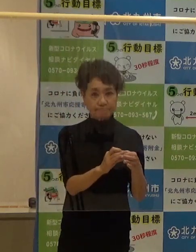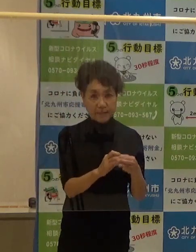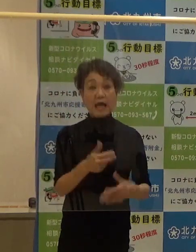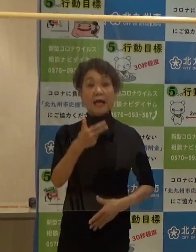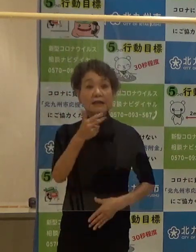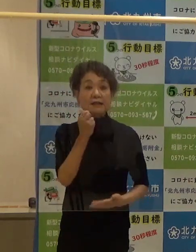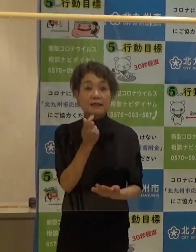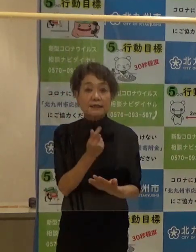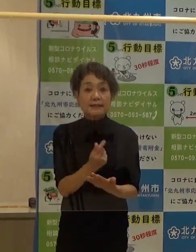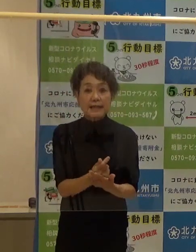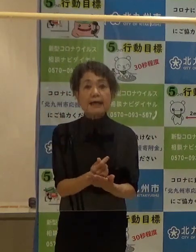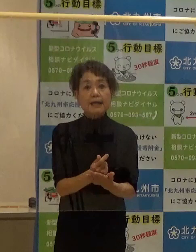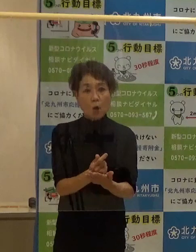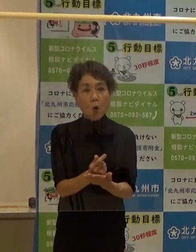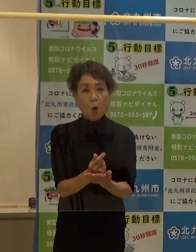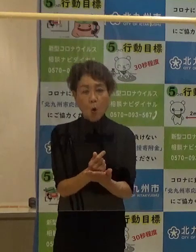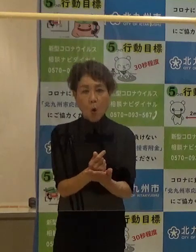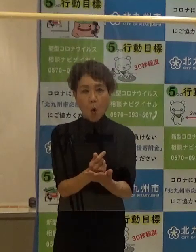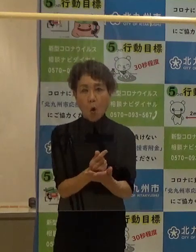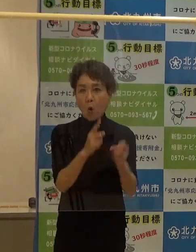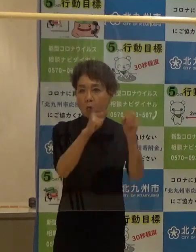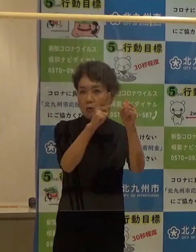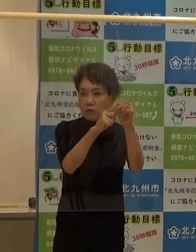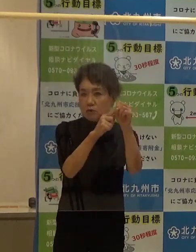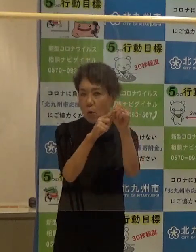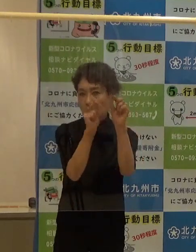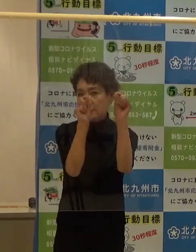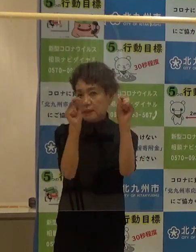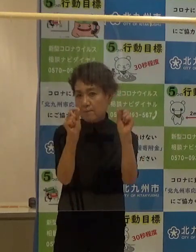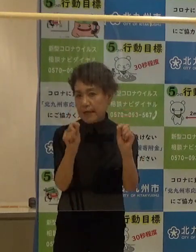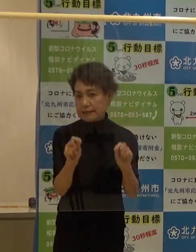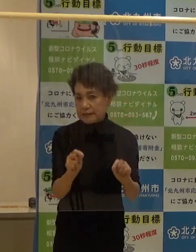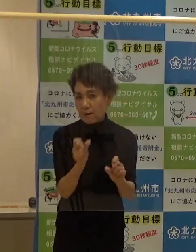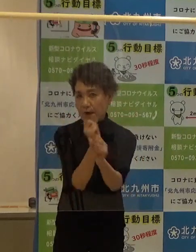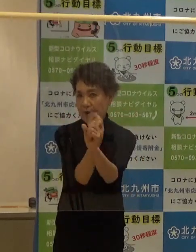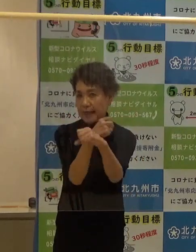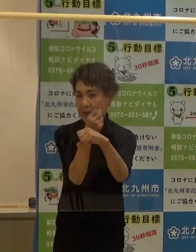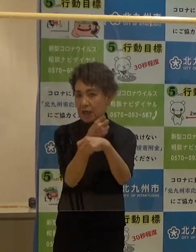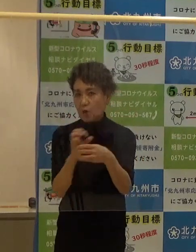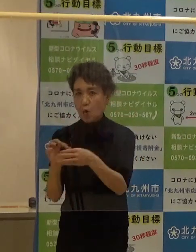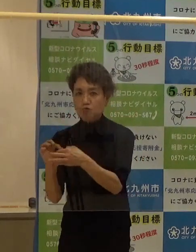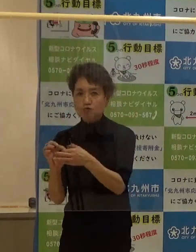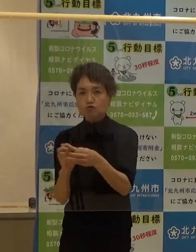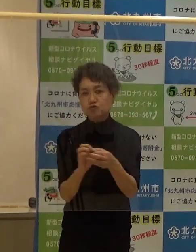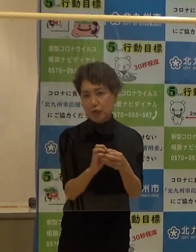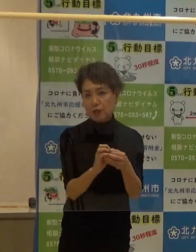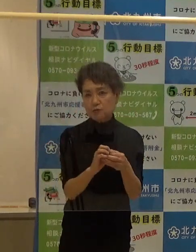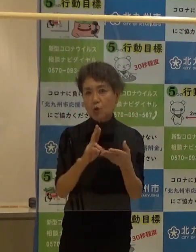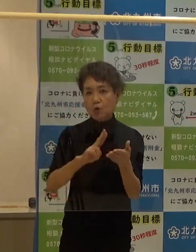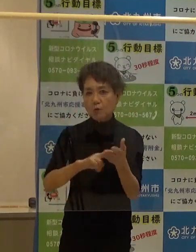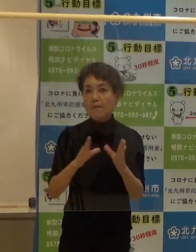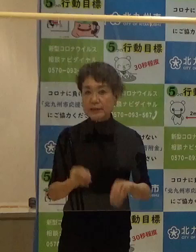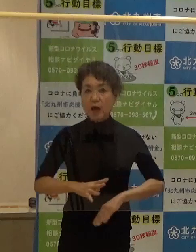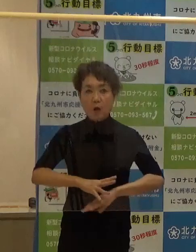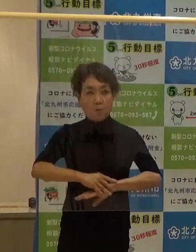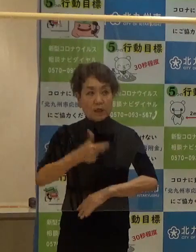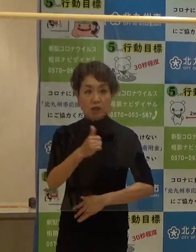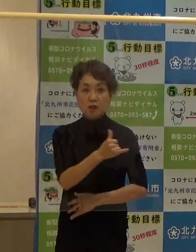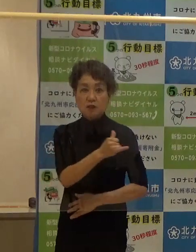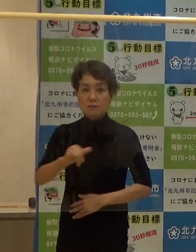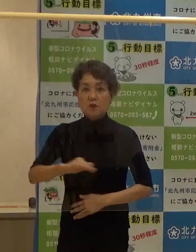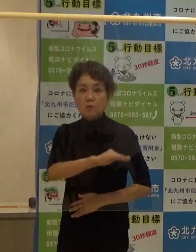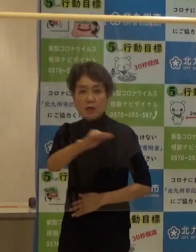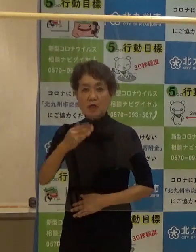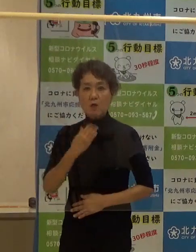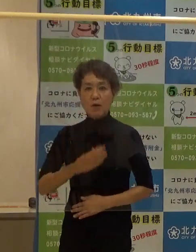独自の指標につきましてはですね、研究を続けるということにしまして、まずは市民の皆さんに分